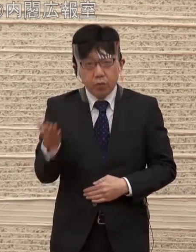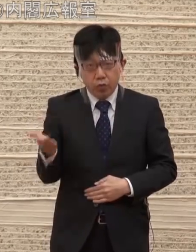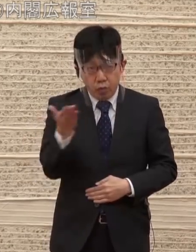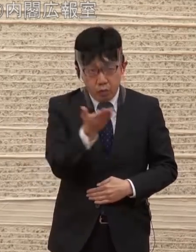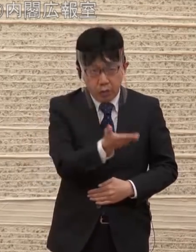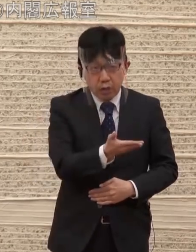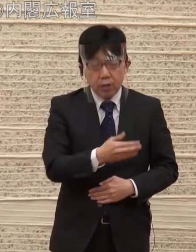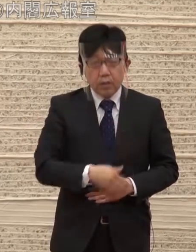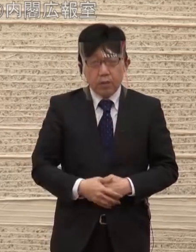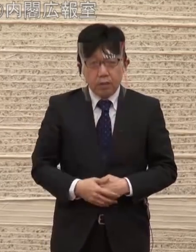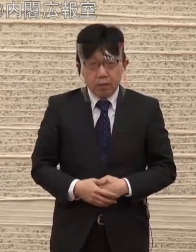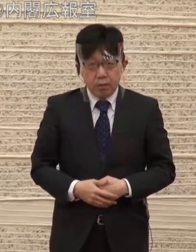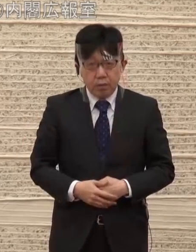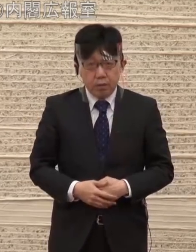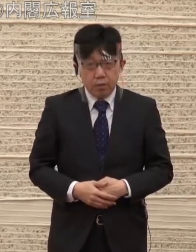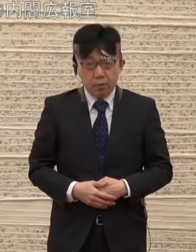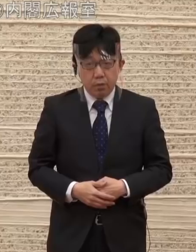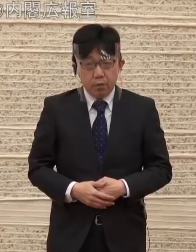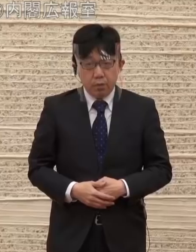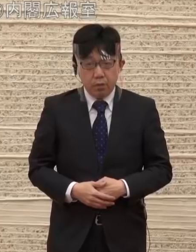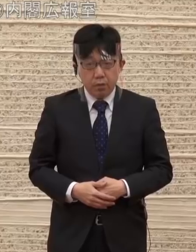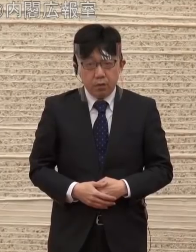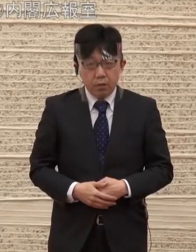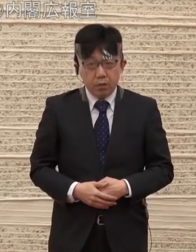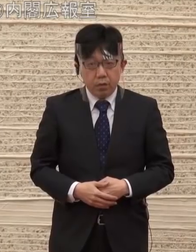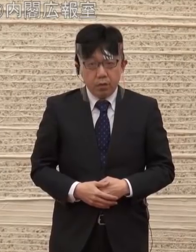いただきます h 重田さん